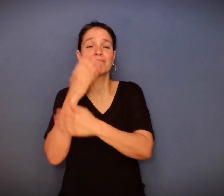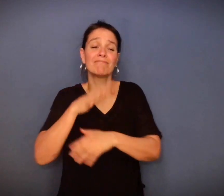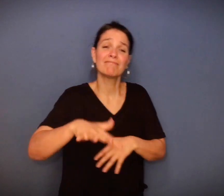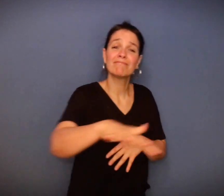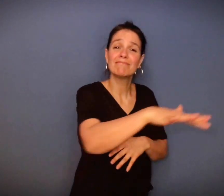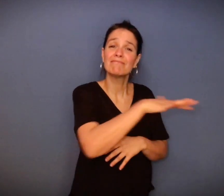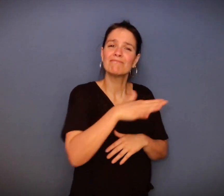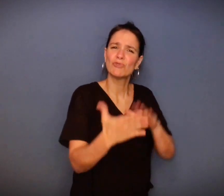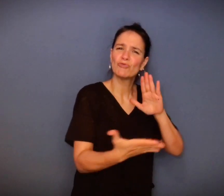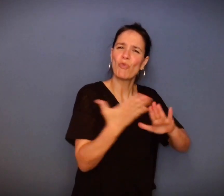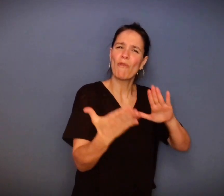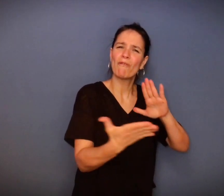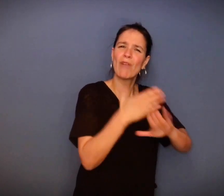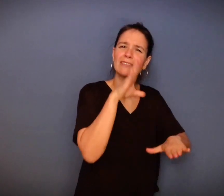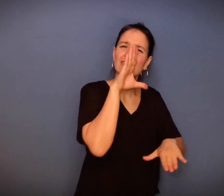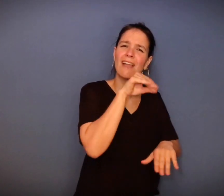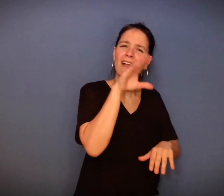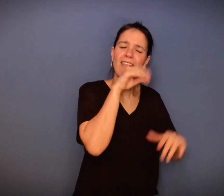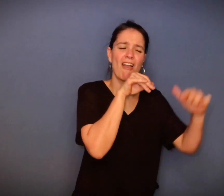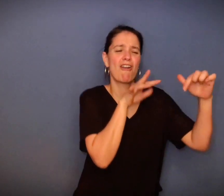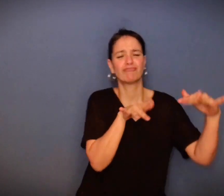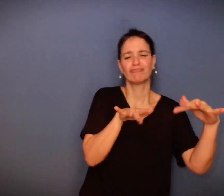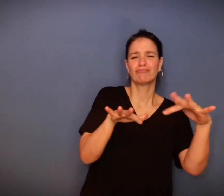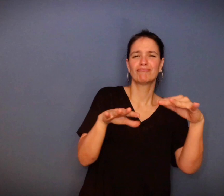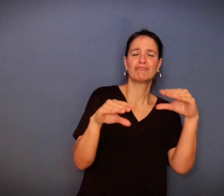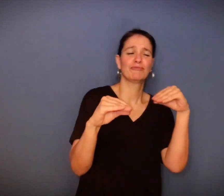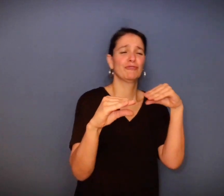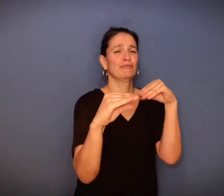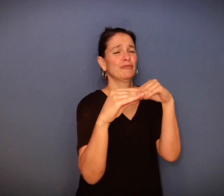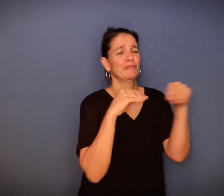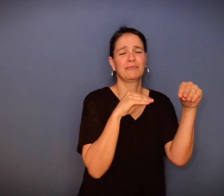Le matin, les canards sauvages l'aperçurent.